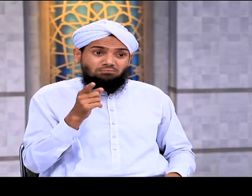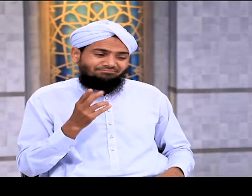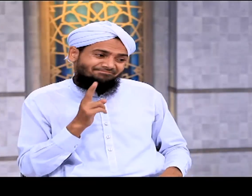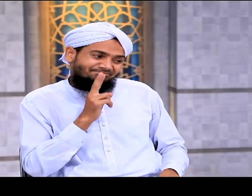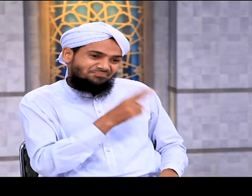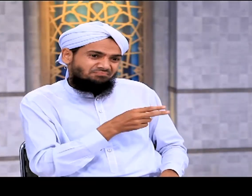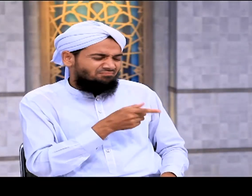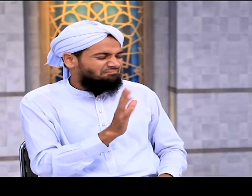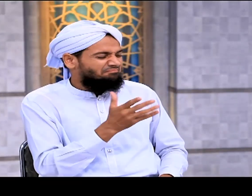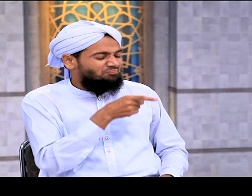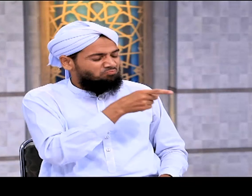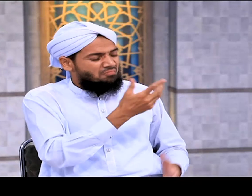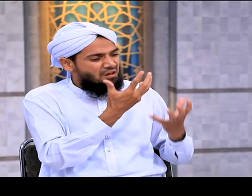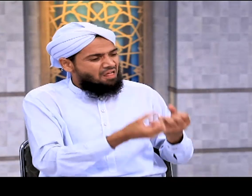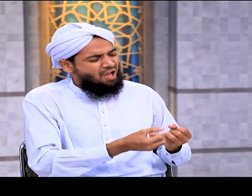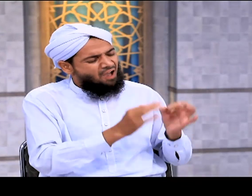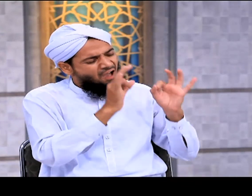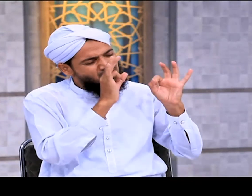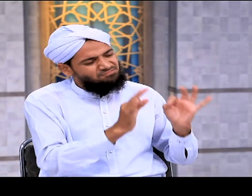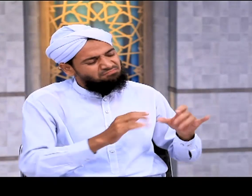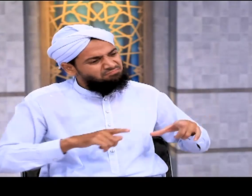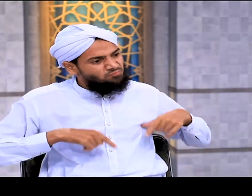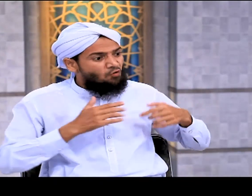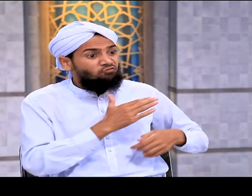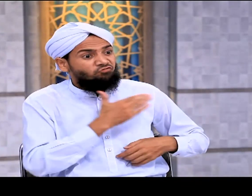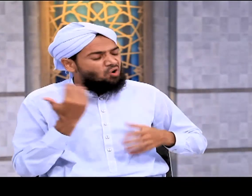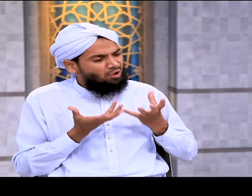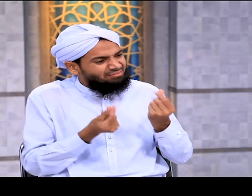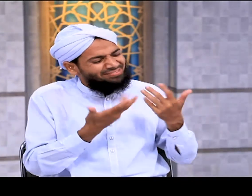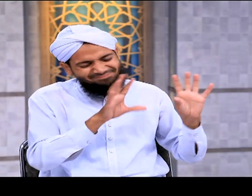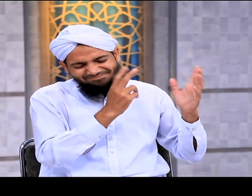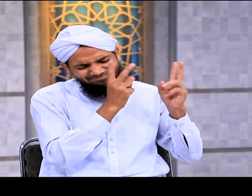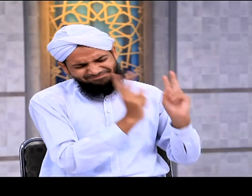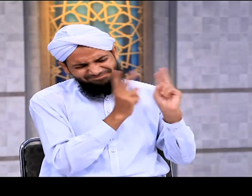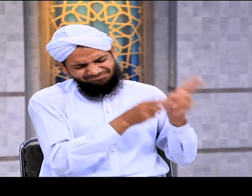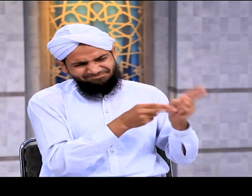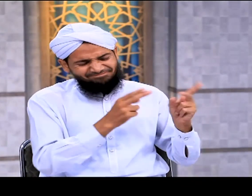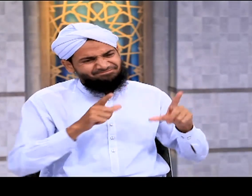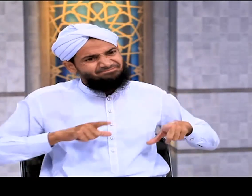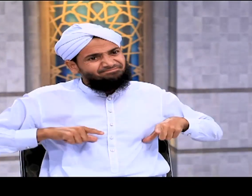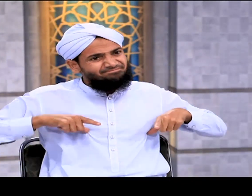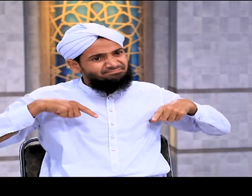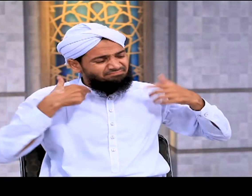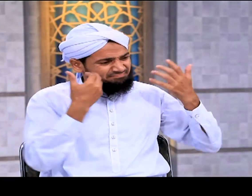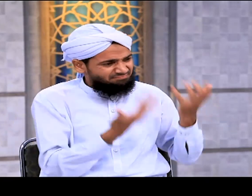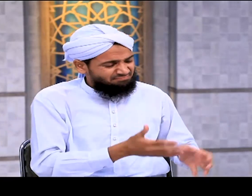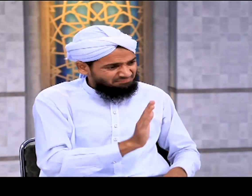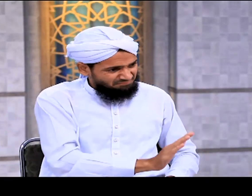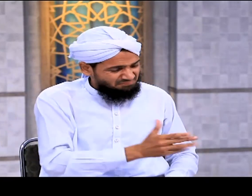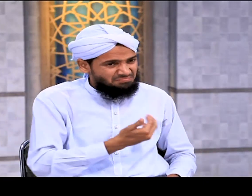تو ٹھہرنا ہے، یعنی تمہیں موت نہ آئے گی، تمہیں یوں ہی عذاب میں ٹھہرنا ہے۔ امام اعمش رحمۃ